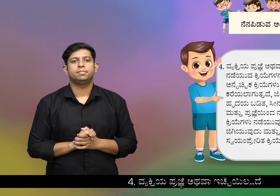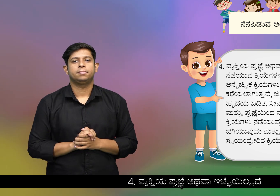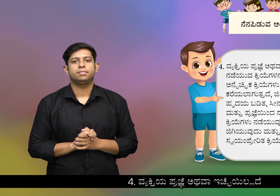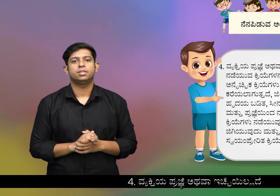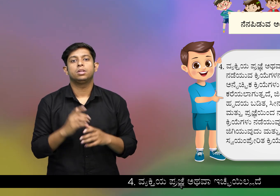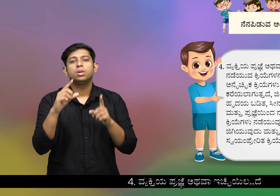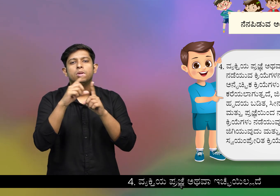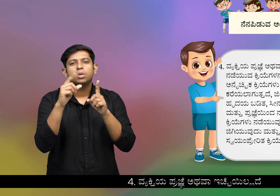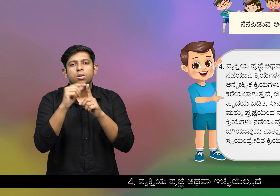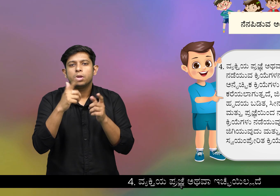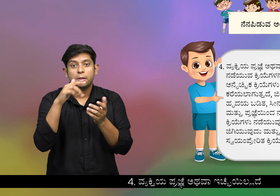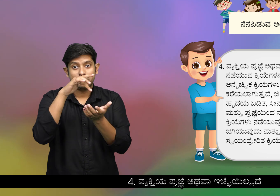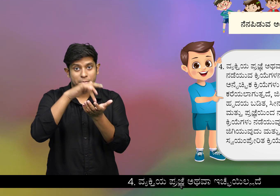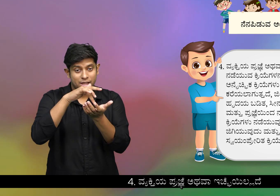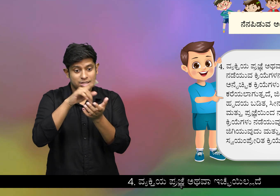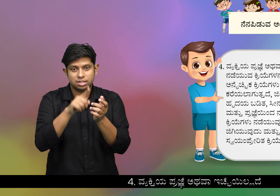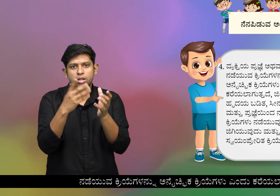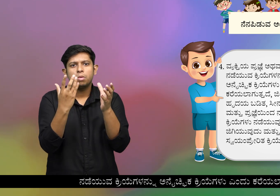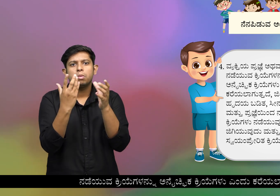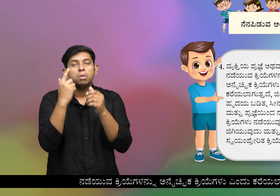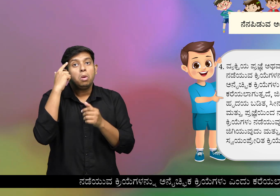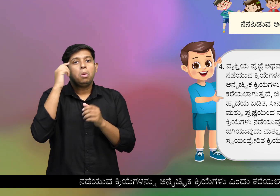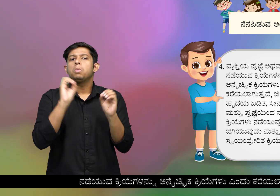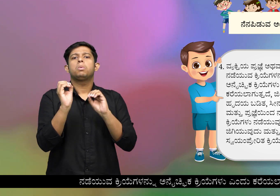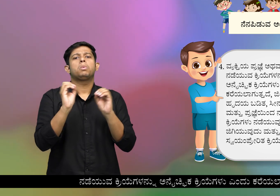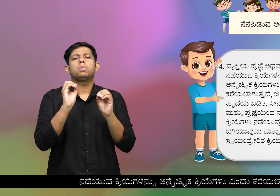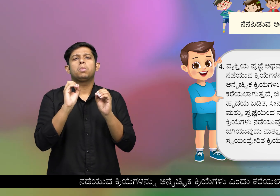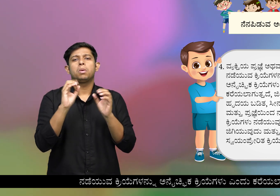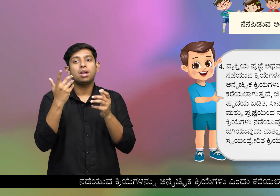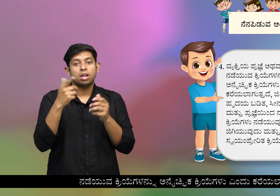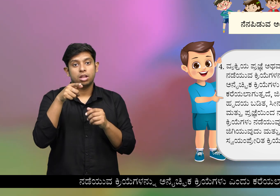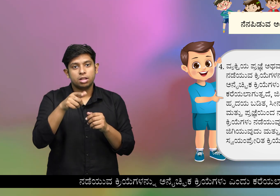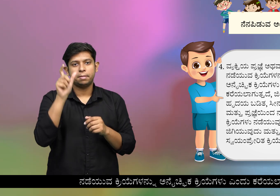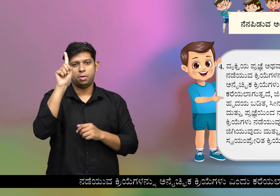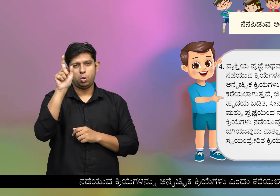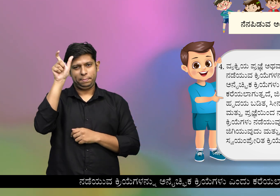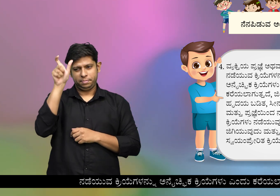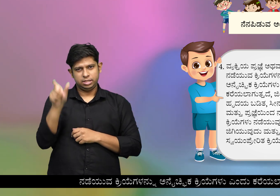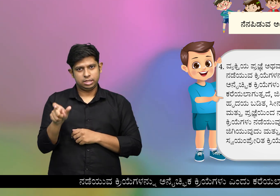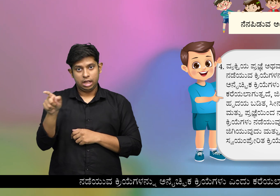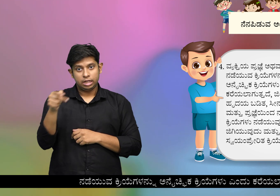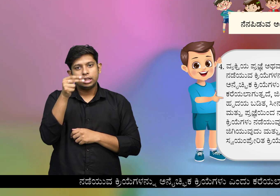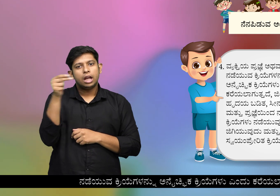ವ್ಯಕ್ತಿಯ ಪ್ರಜ್ಞೆ ಅಥವಾ ಇಚ್ಛೆಯಿಲ್ಲದೆ ನಡೆಯುವ ಕ್ರಿಯೆಗಳನ್ನು ಅನೈಚ್ಛಿಕ ಕ್ರಿಯೆಗಳು ಎಂದು ಕರೆಯಲಾಗುತ್ತದೆ.